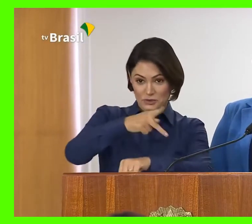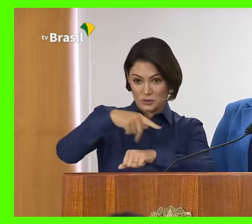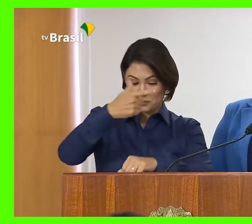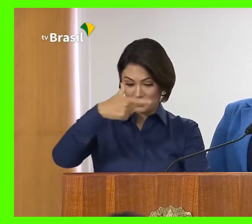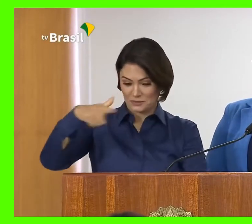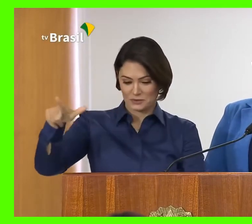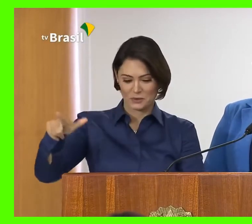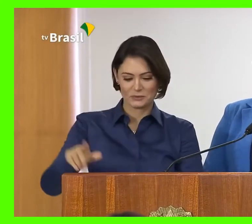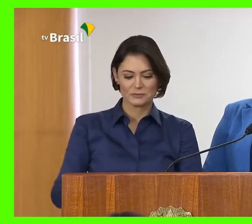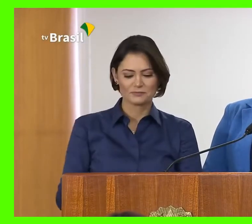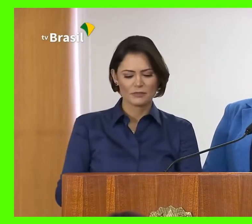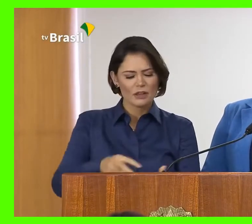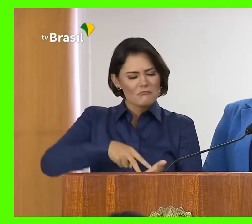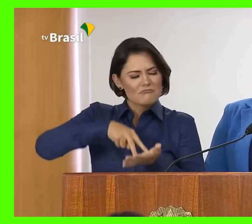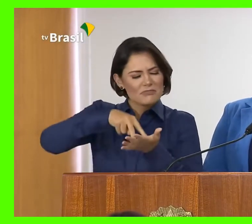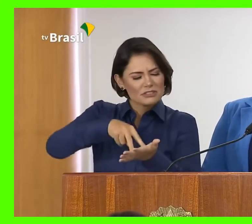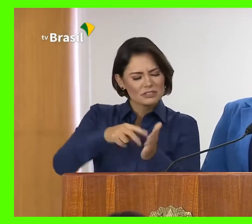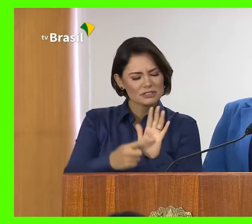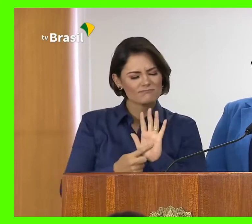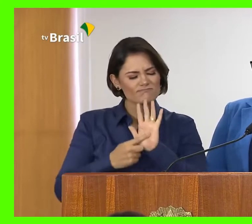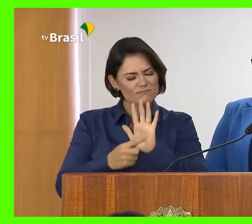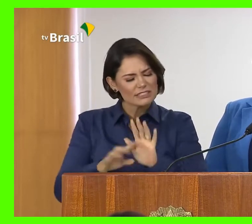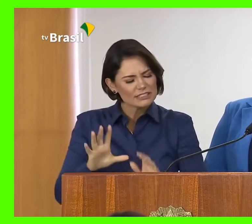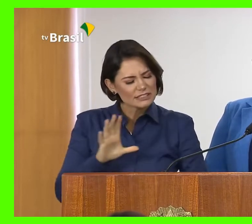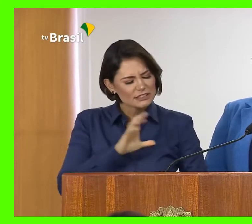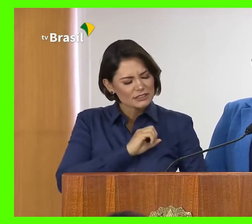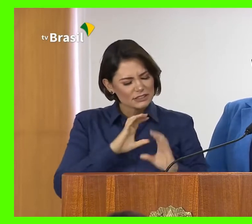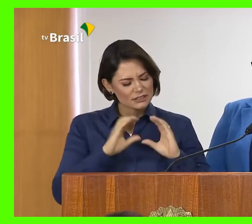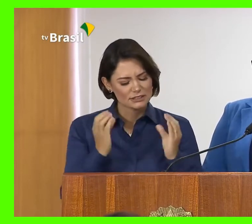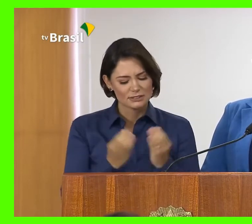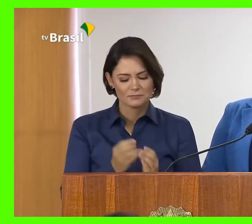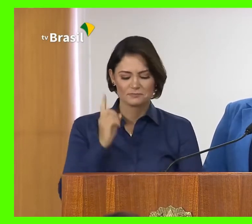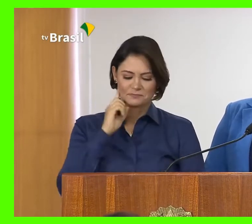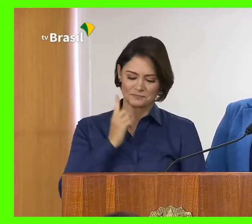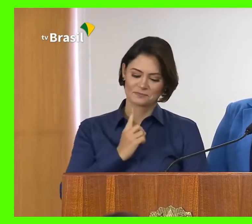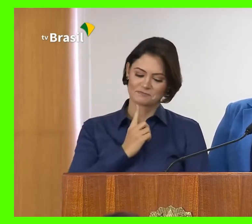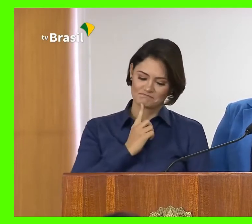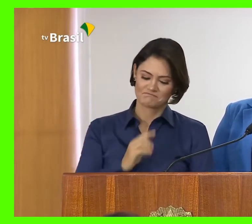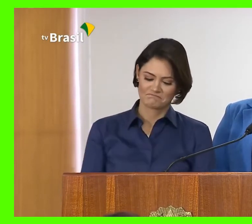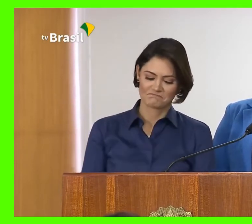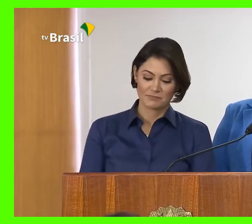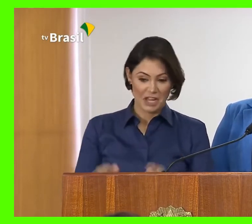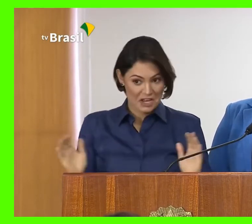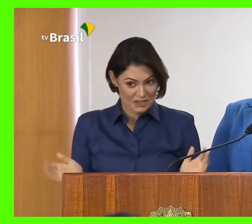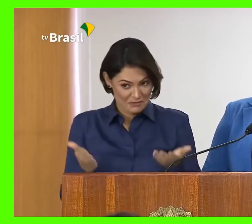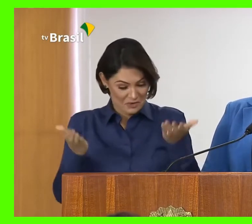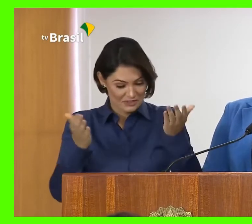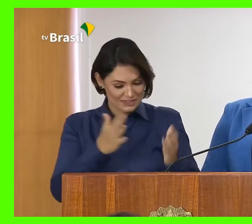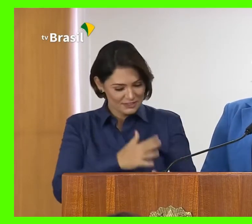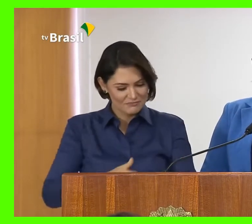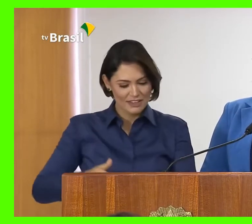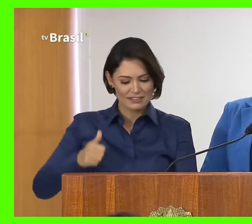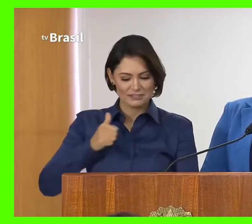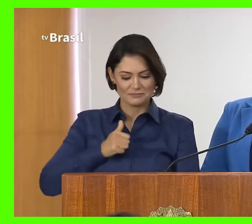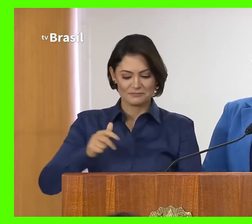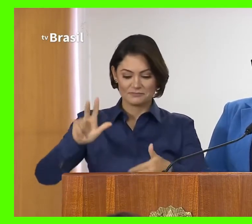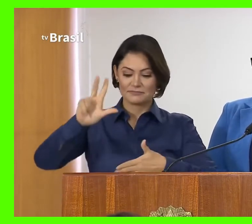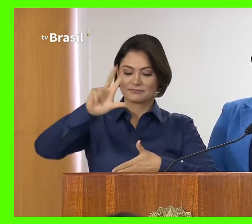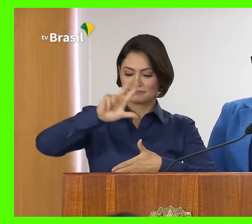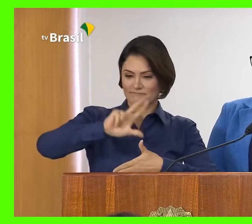de Estados, onde pude demonstrar meu amor pela comunidade surda e motivar as primeiras